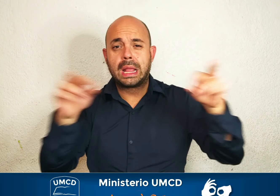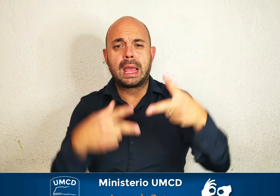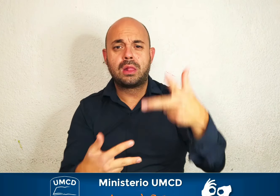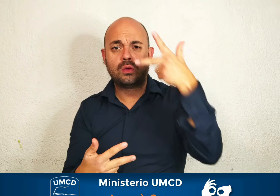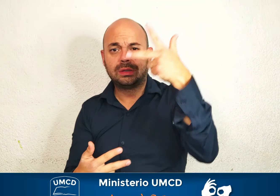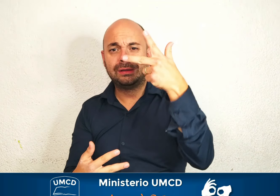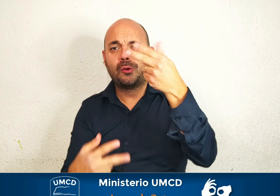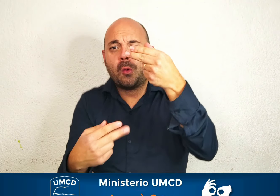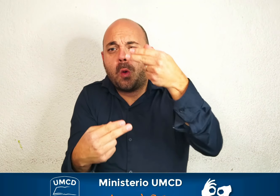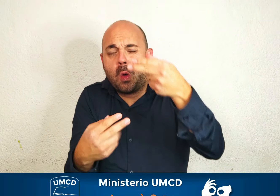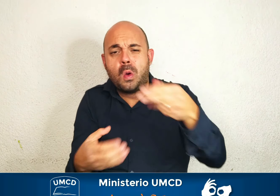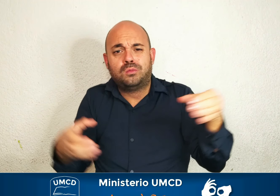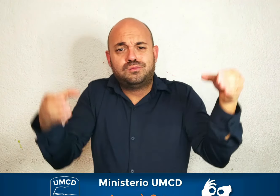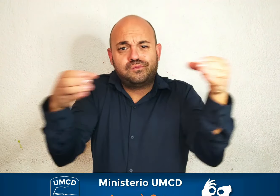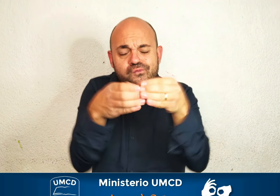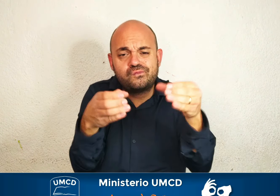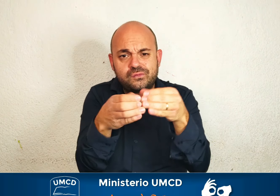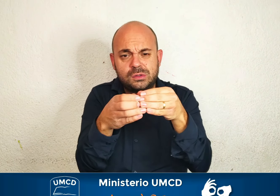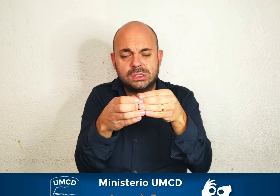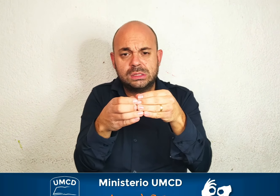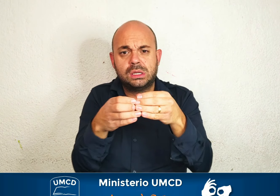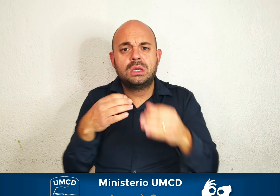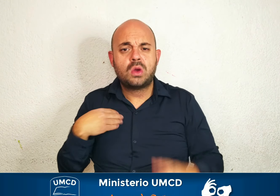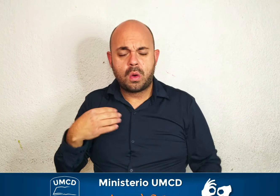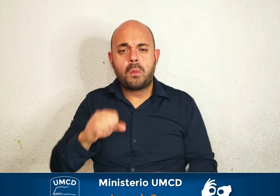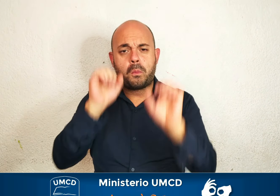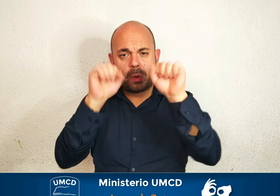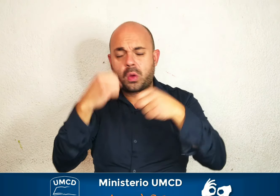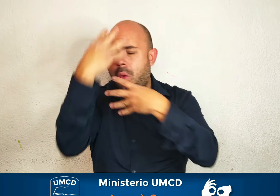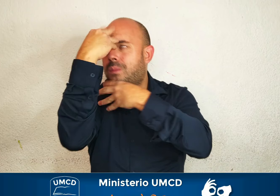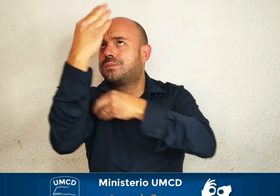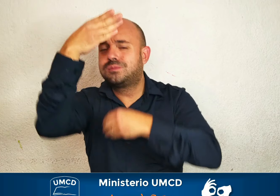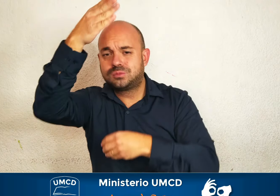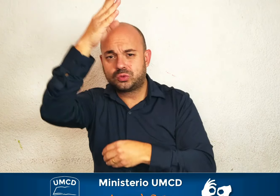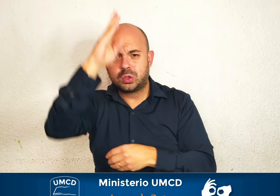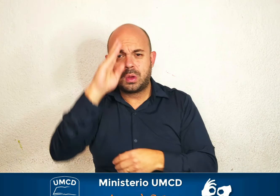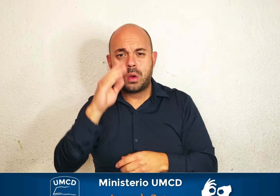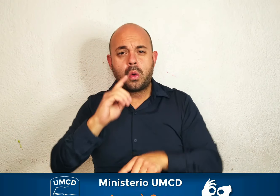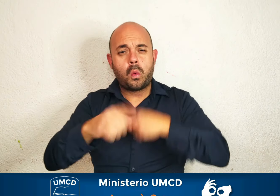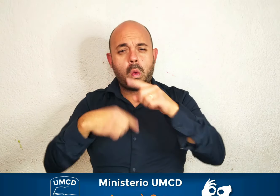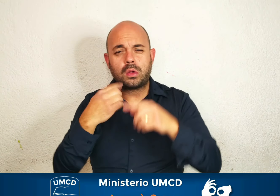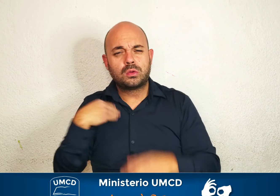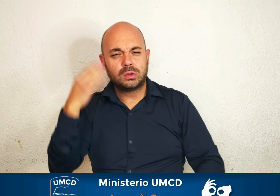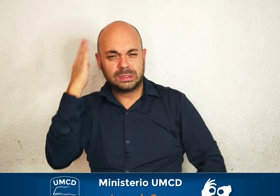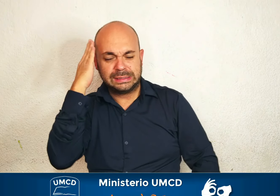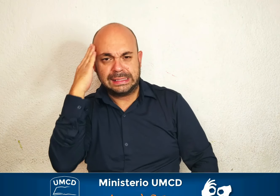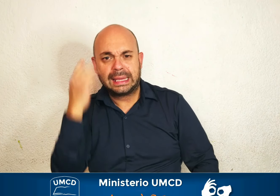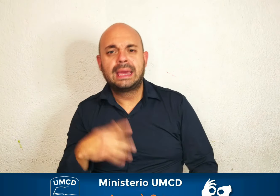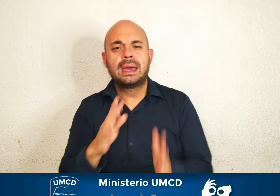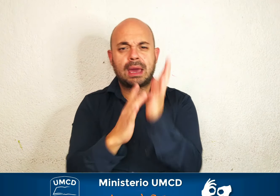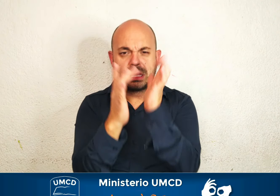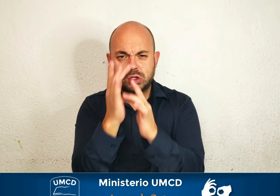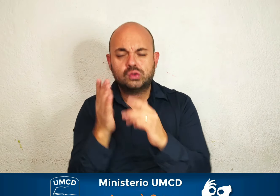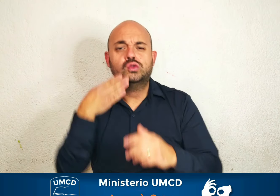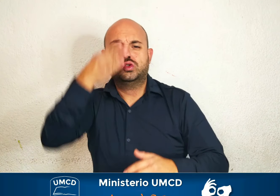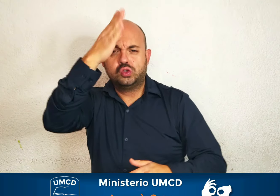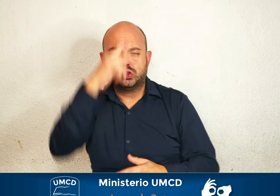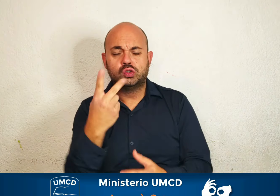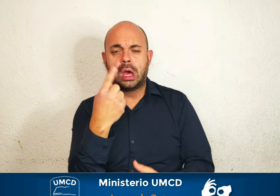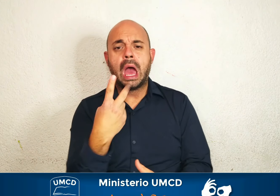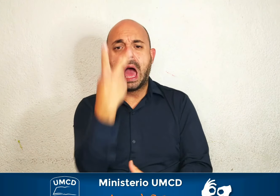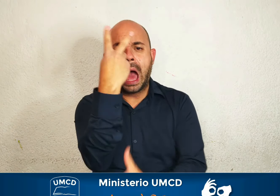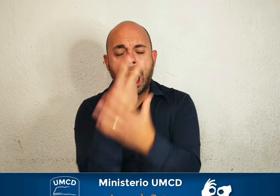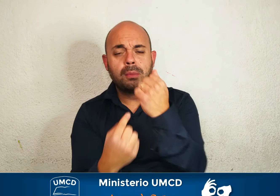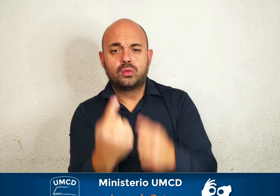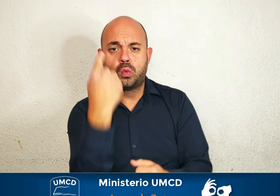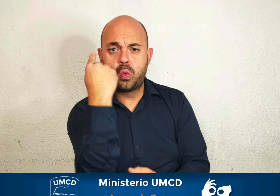lo reconozca. Si yo reconozco, si yo lo amo, entonces puedo amar a mi prójimo. Y usa